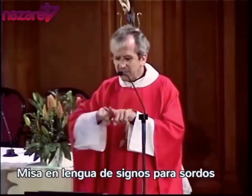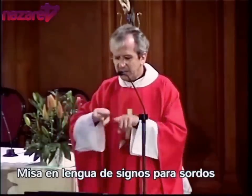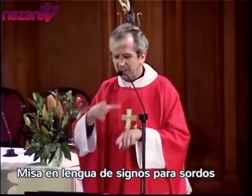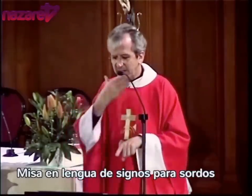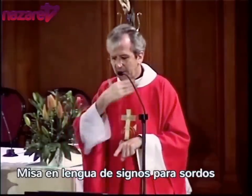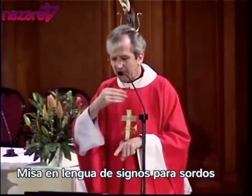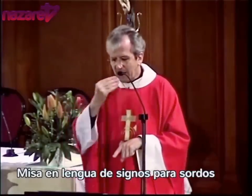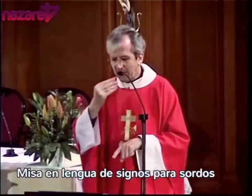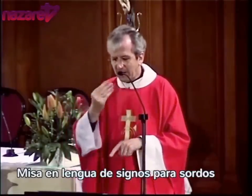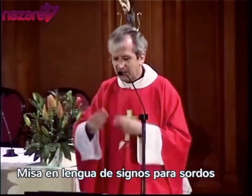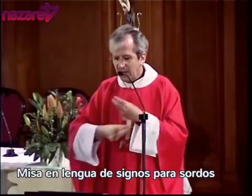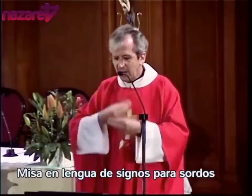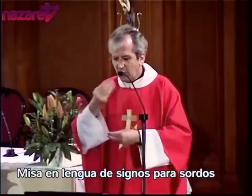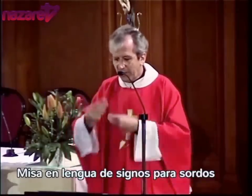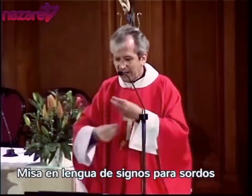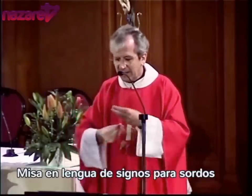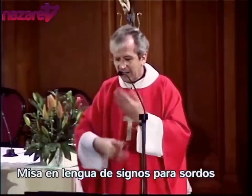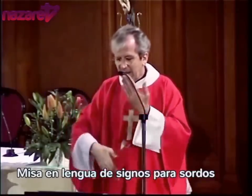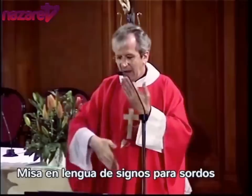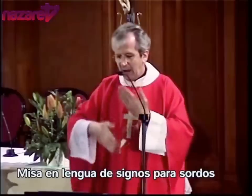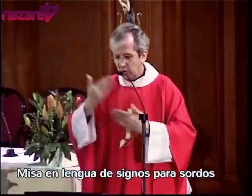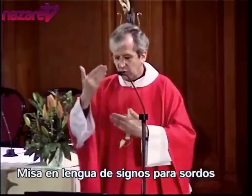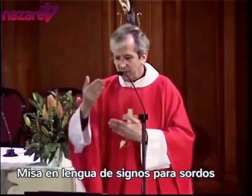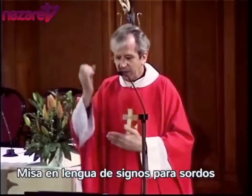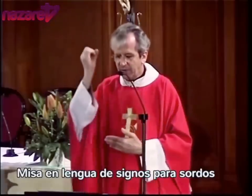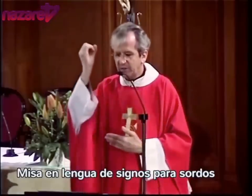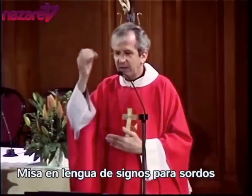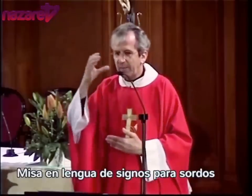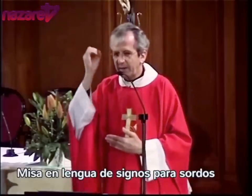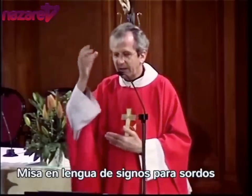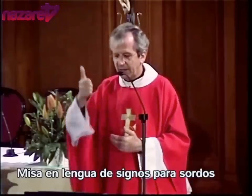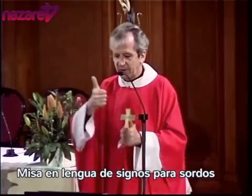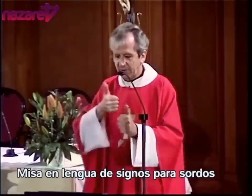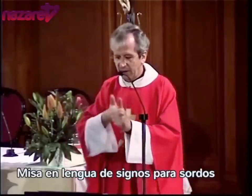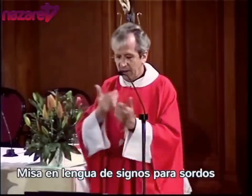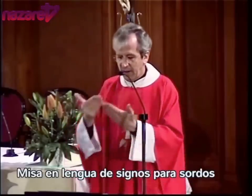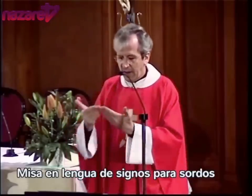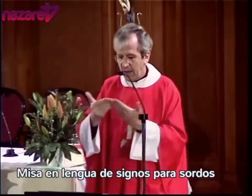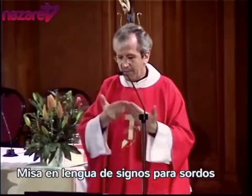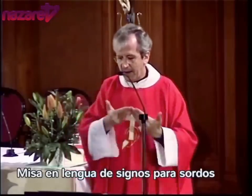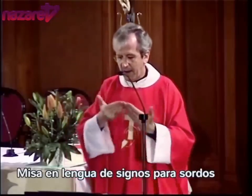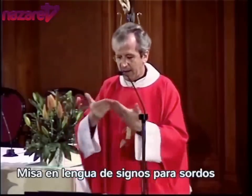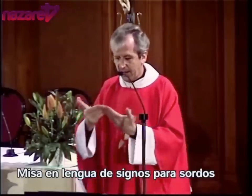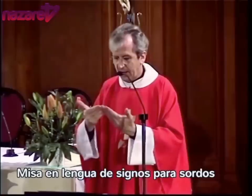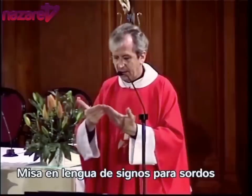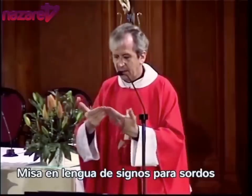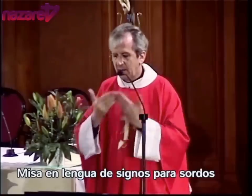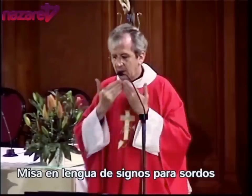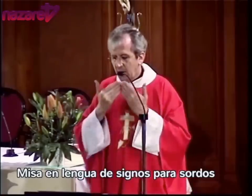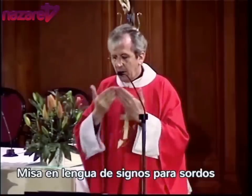aquellas mismas maravillas que obraste a los comienzos de la predicación